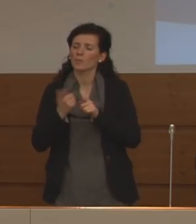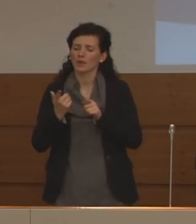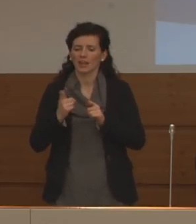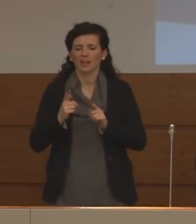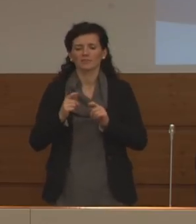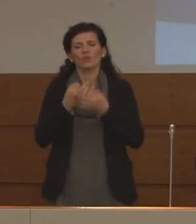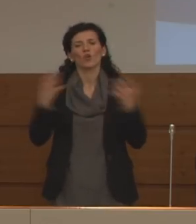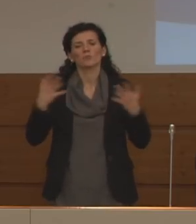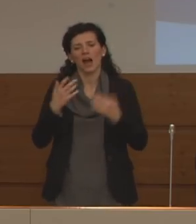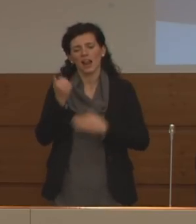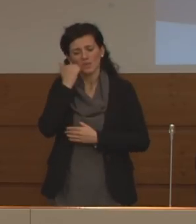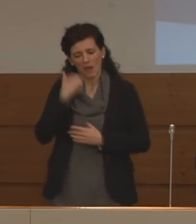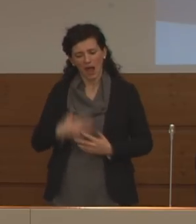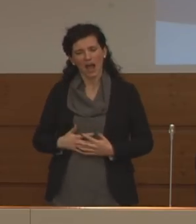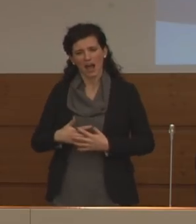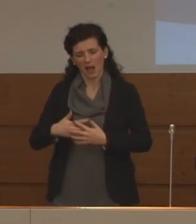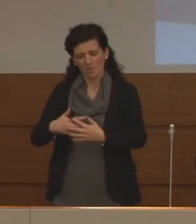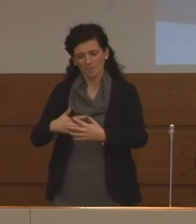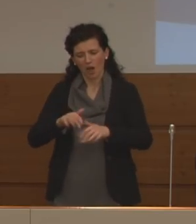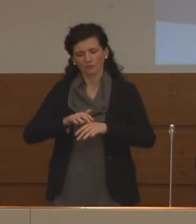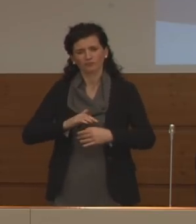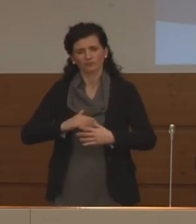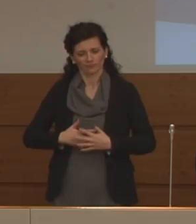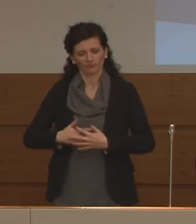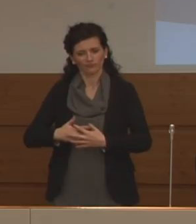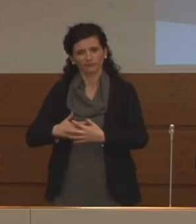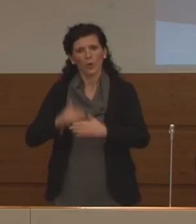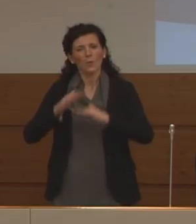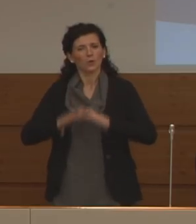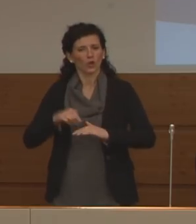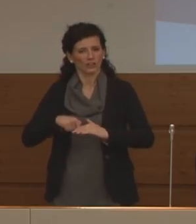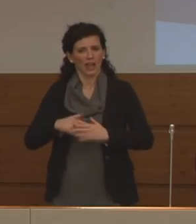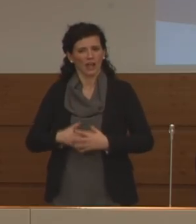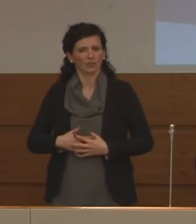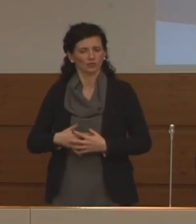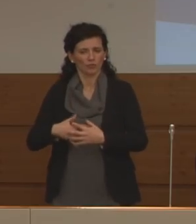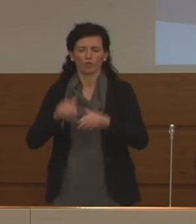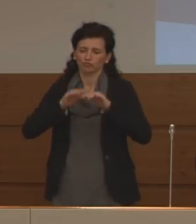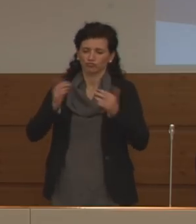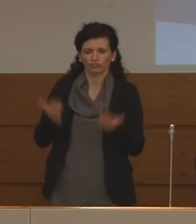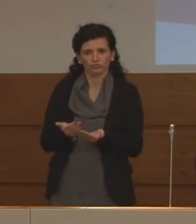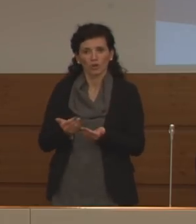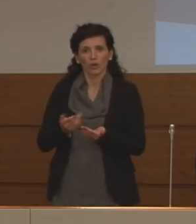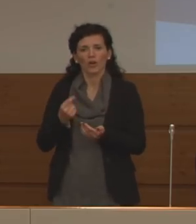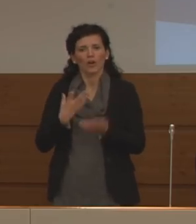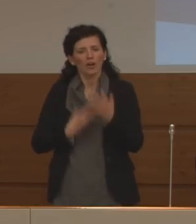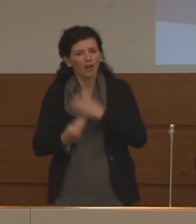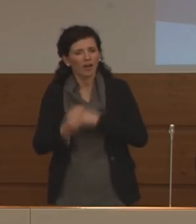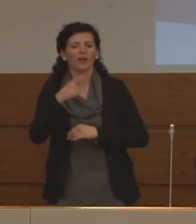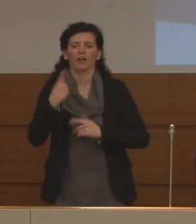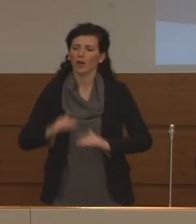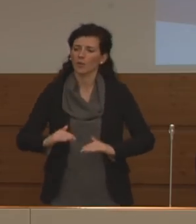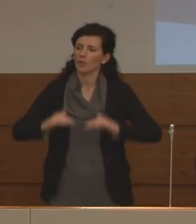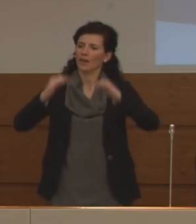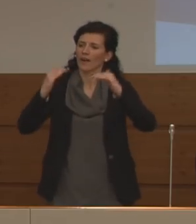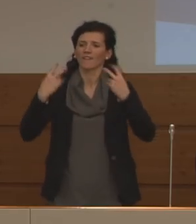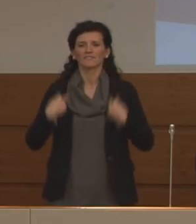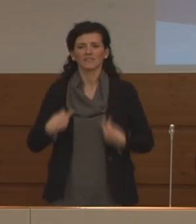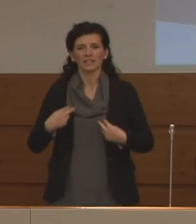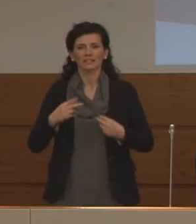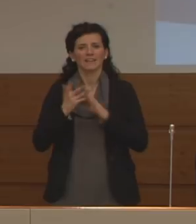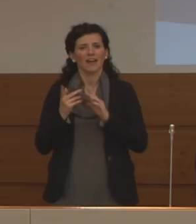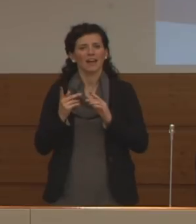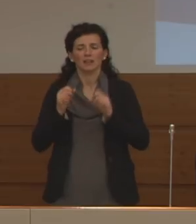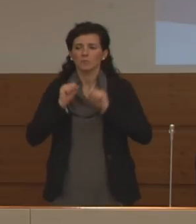protetto come l'utero materno superiore rispetto a quella dei soggetti più